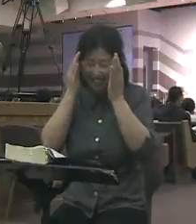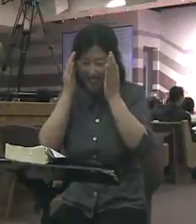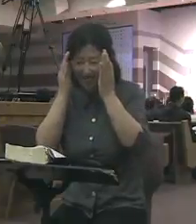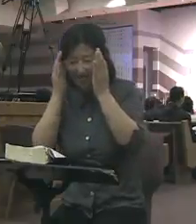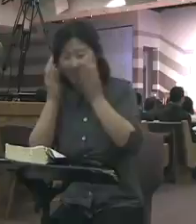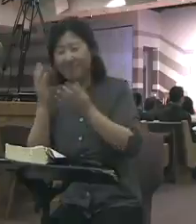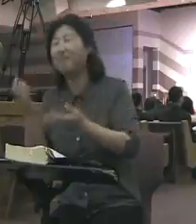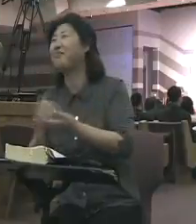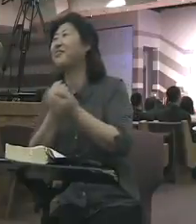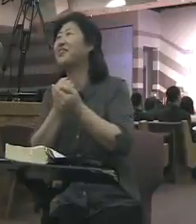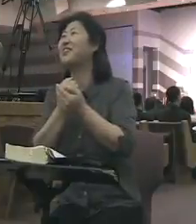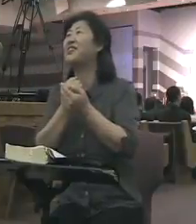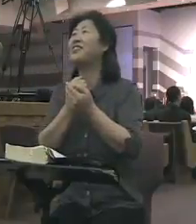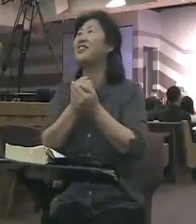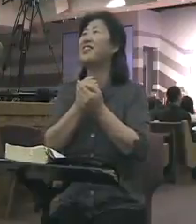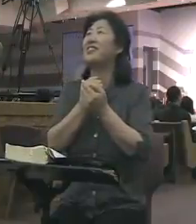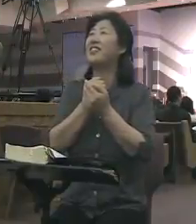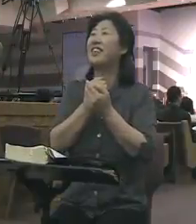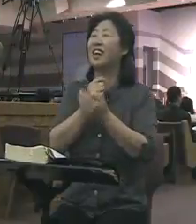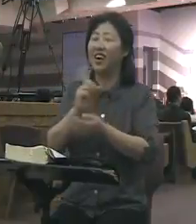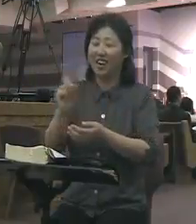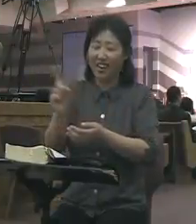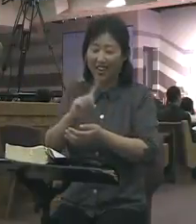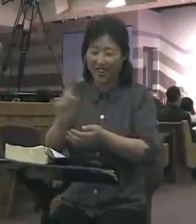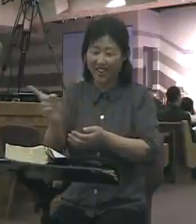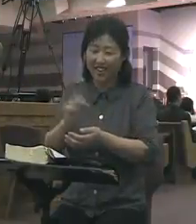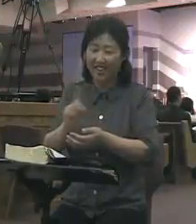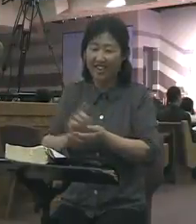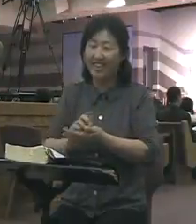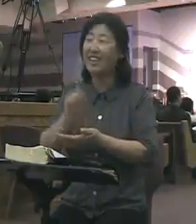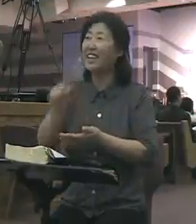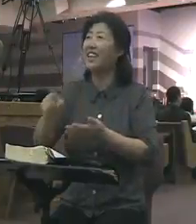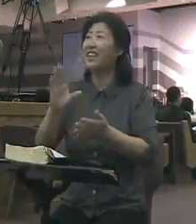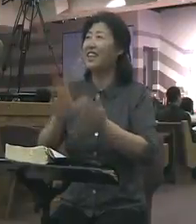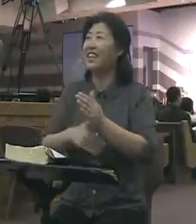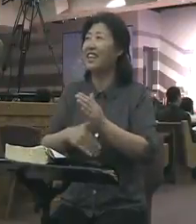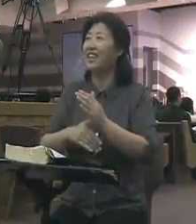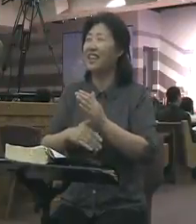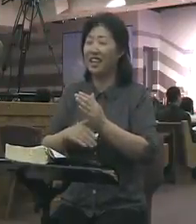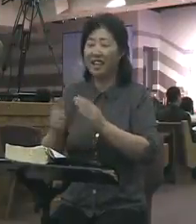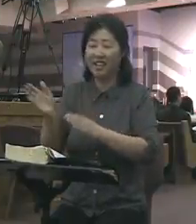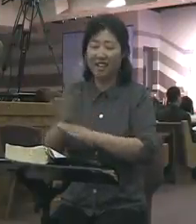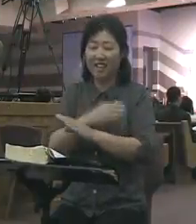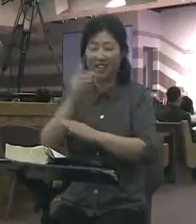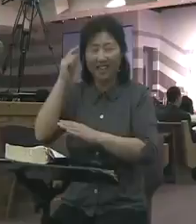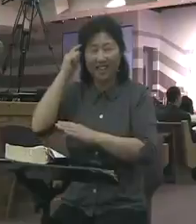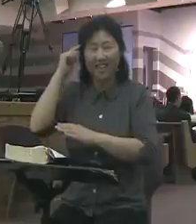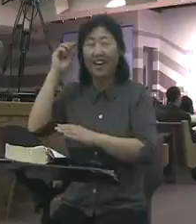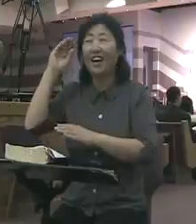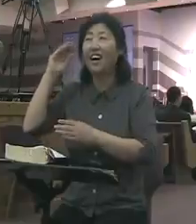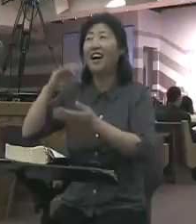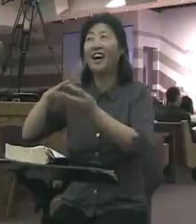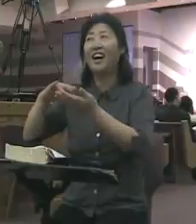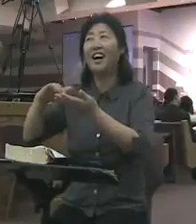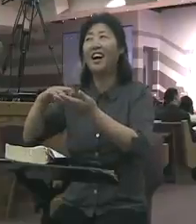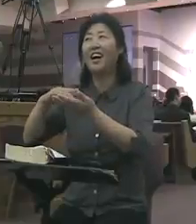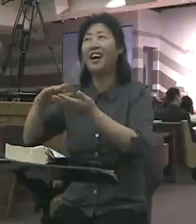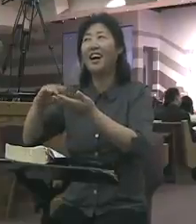아니 어떻게 이렇게 됐나, 그때부터 막 머리가 도는데, 계산을 하면서 도는데 매달 나갈